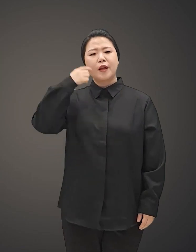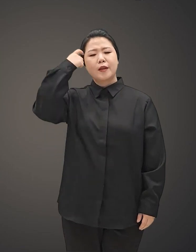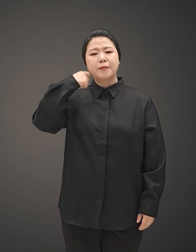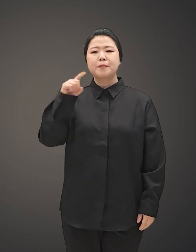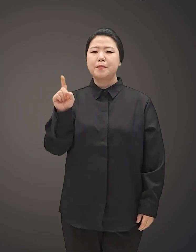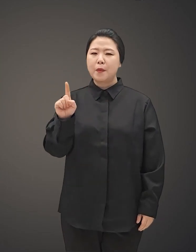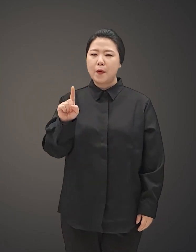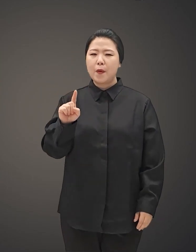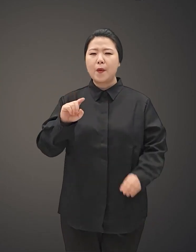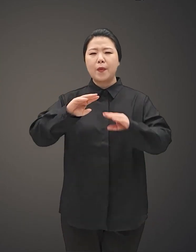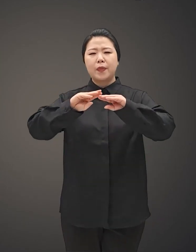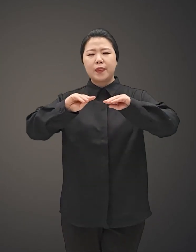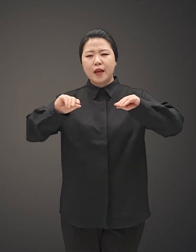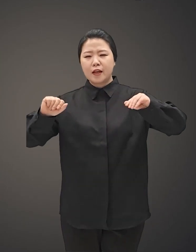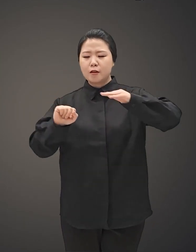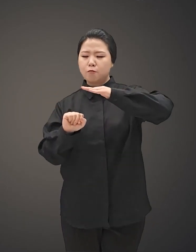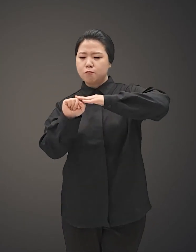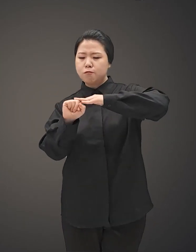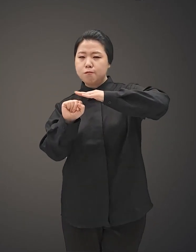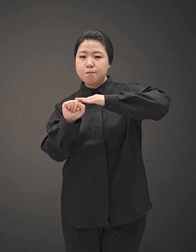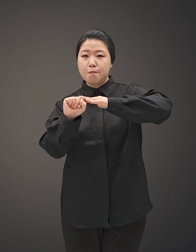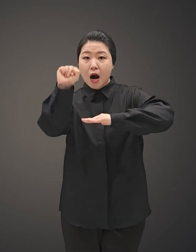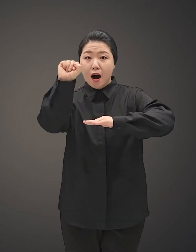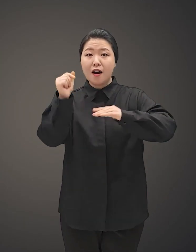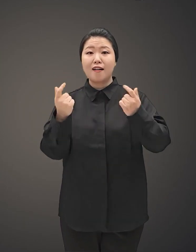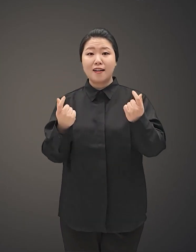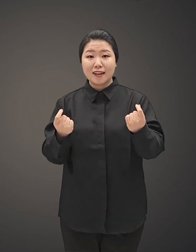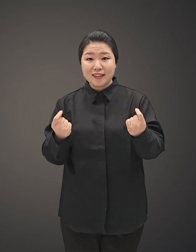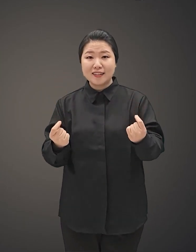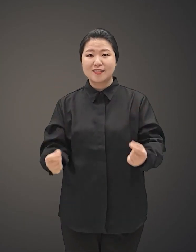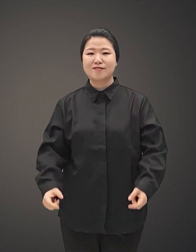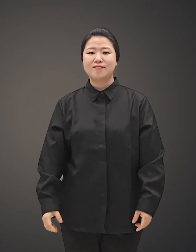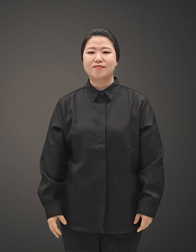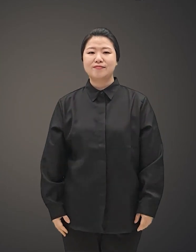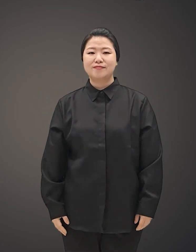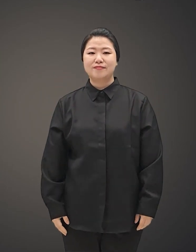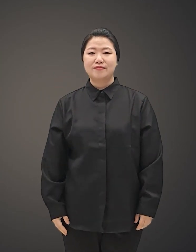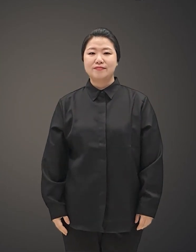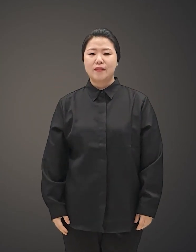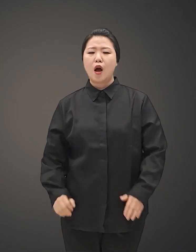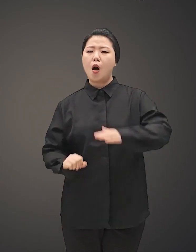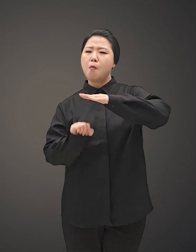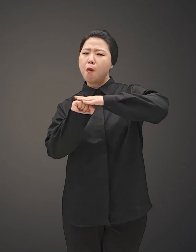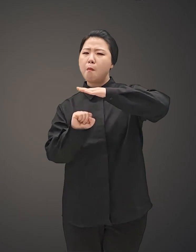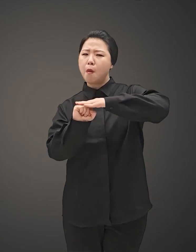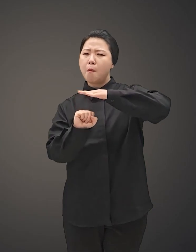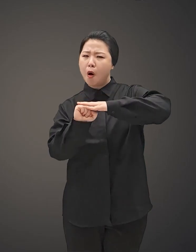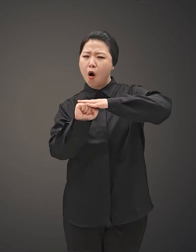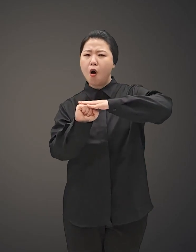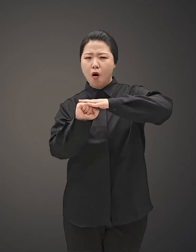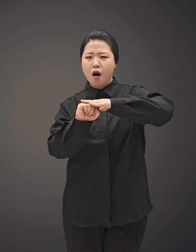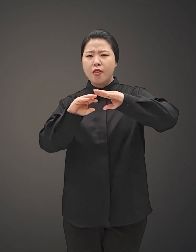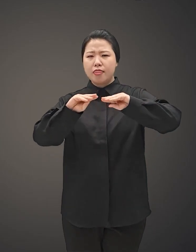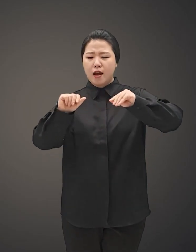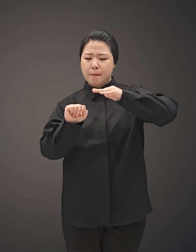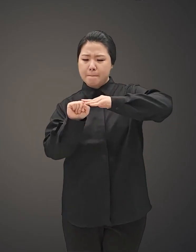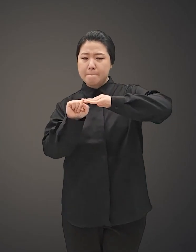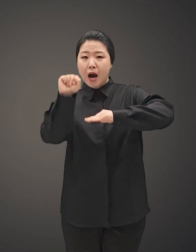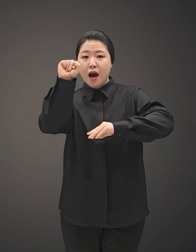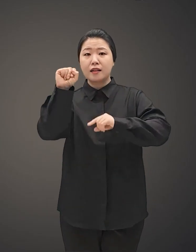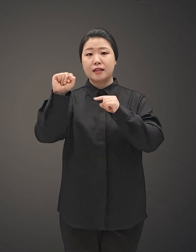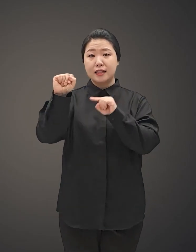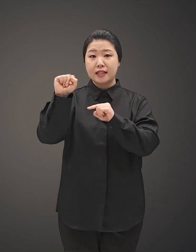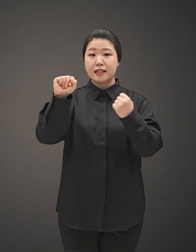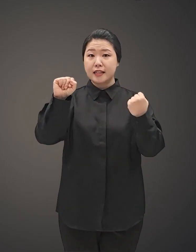마치 땅 속에서 주먹이 불쑥 튀어나오는 것 같았어요. 퍽퍽 소리를 내며 땅을 뚫는 힘.